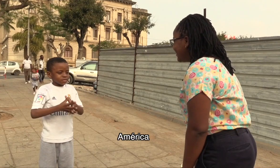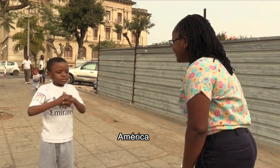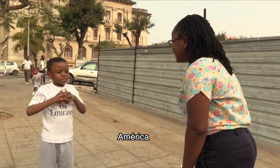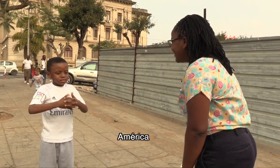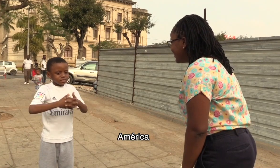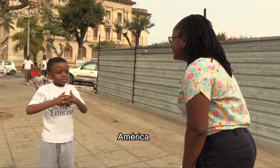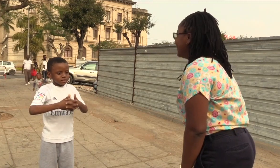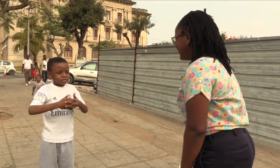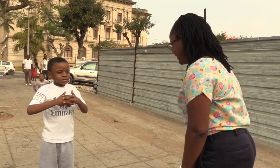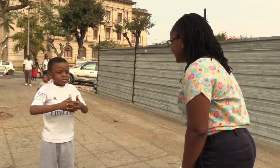América,